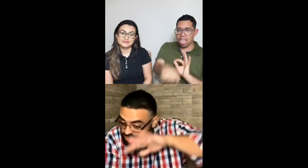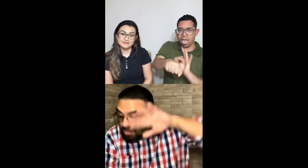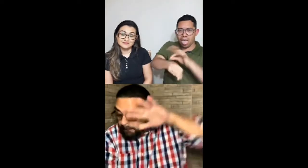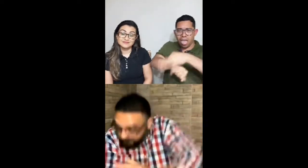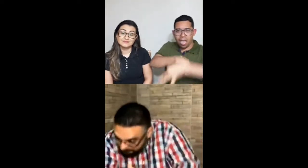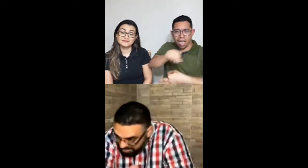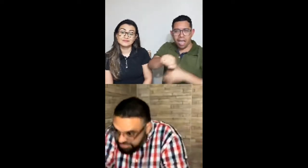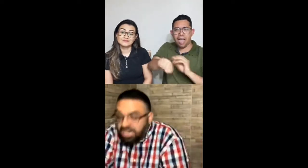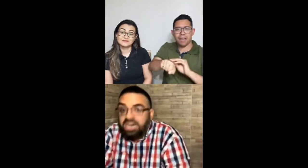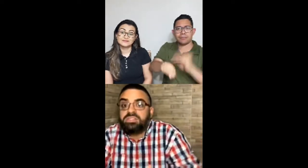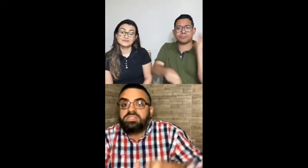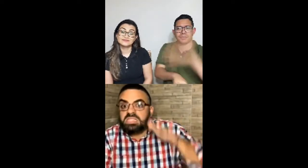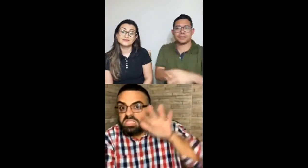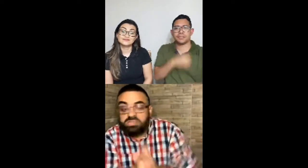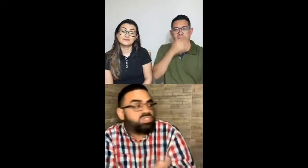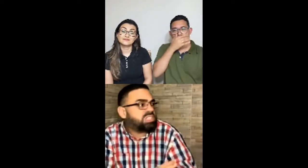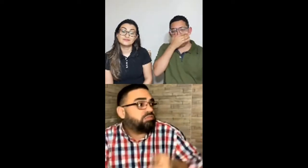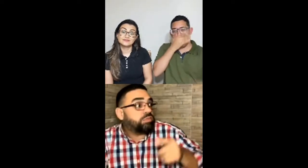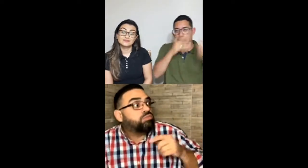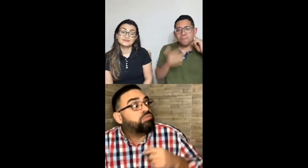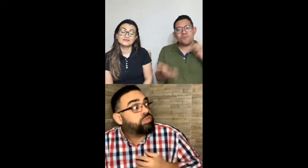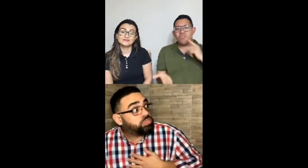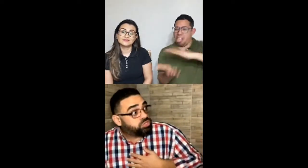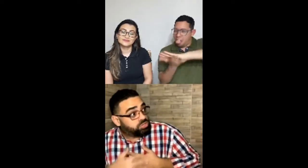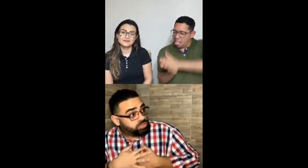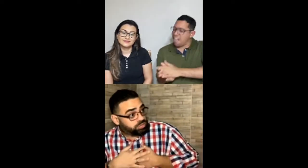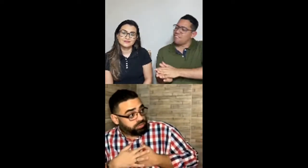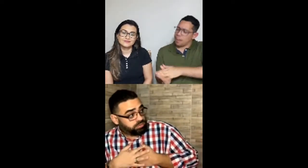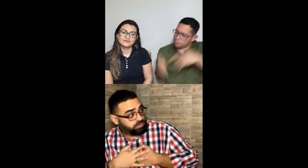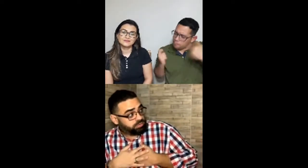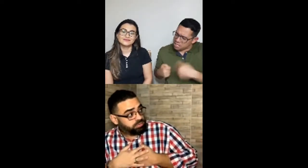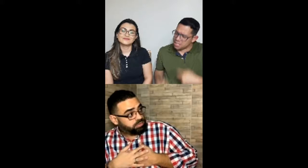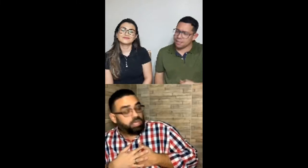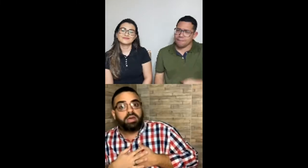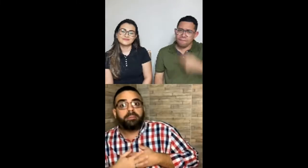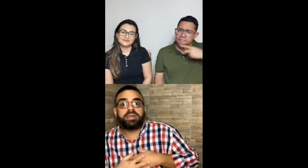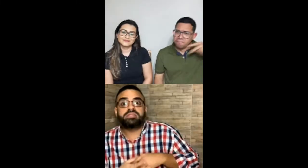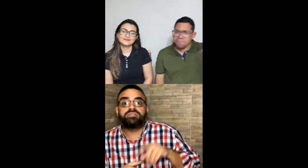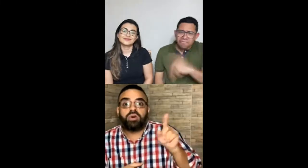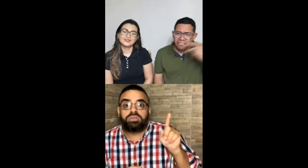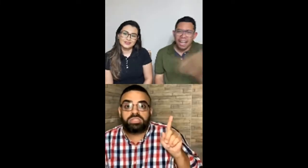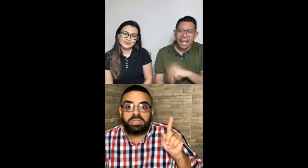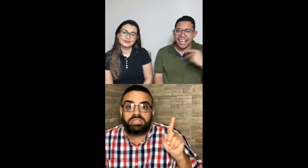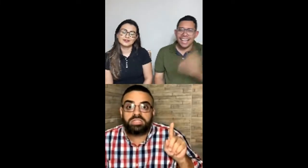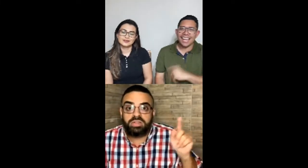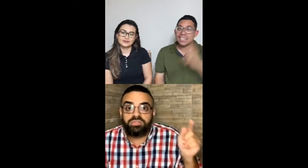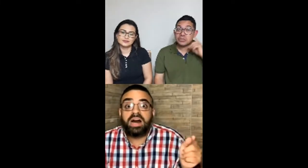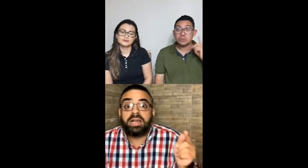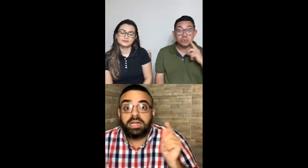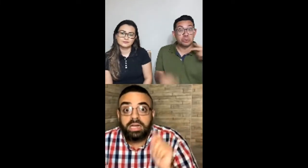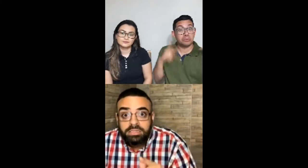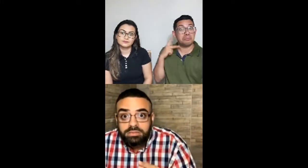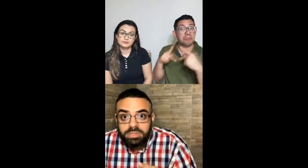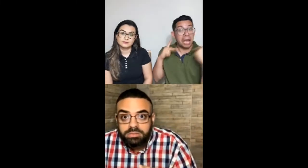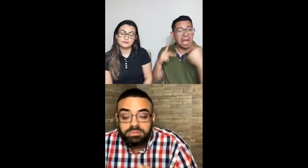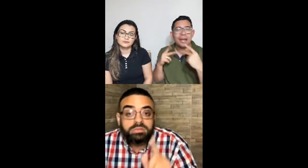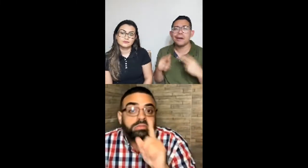Arranca. Joga isso fora. Não presta pra nada. E fazia assim, ó. Pisava e dizia